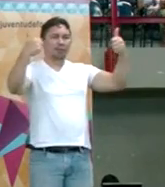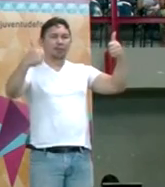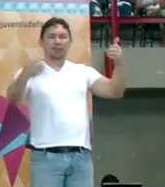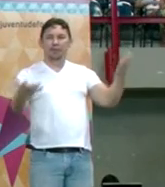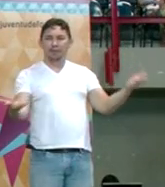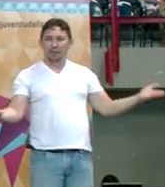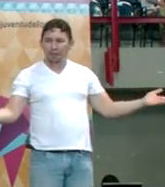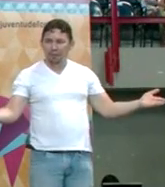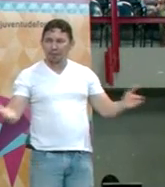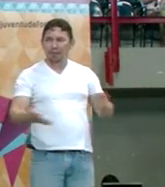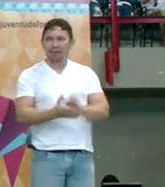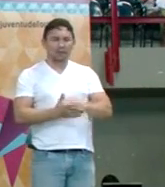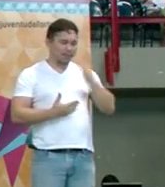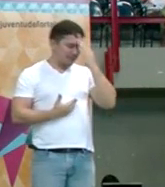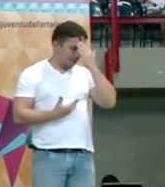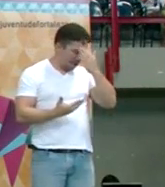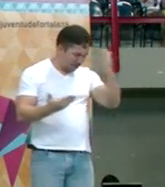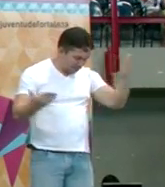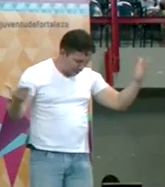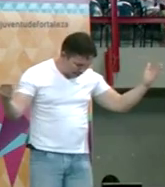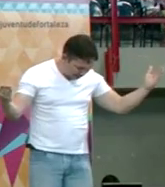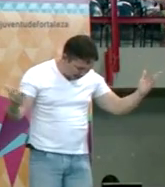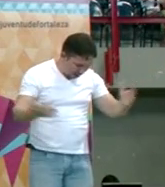gostaria... Obrigada.